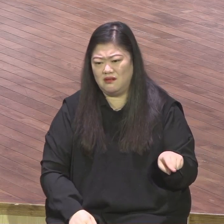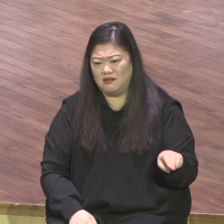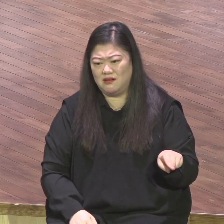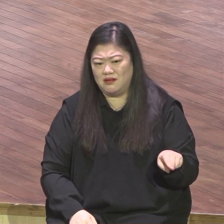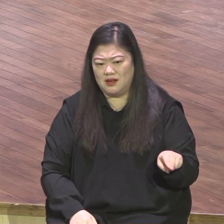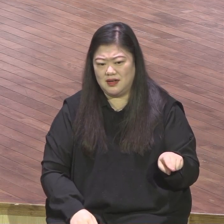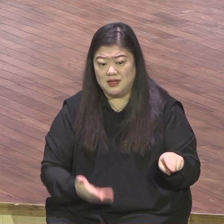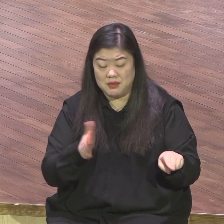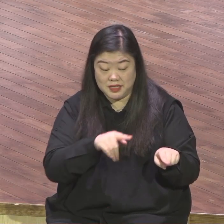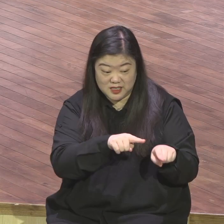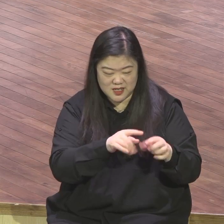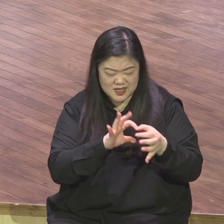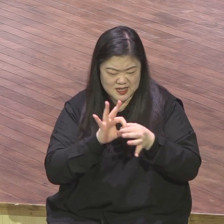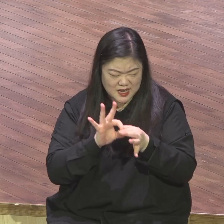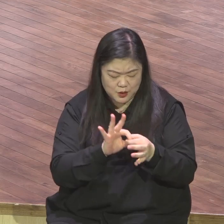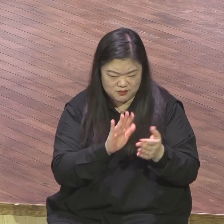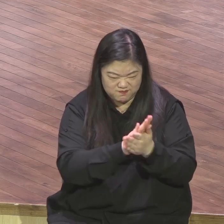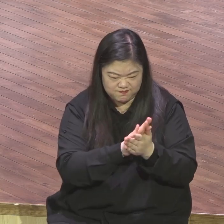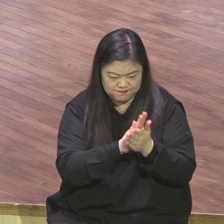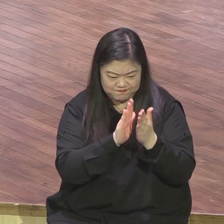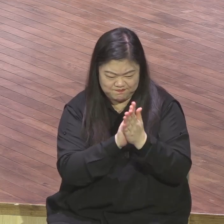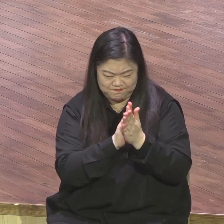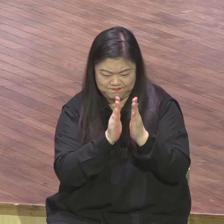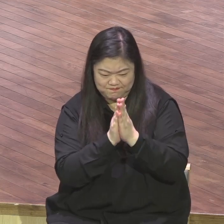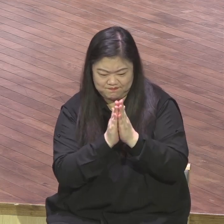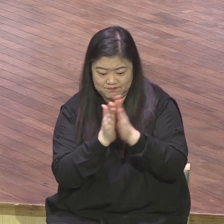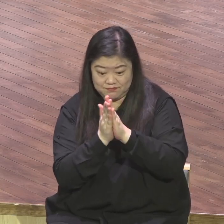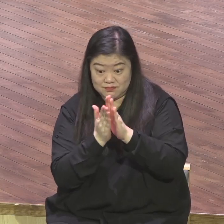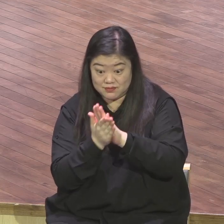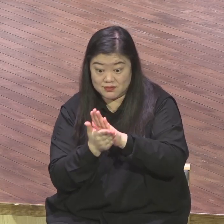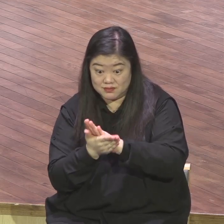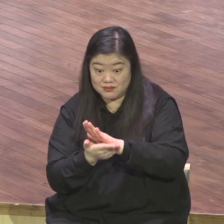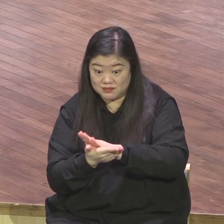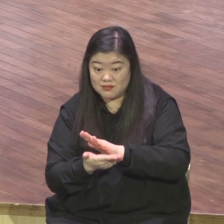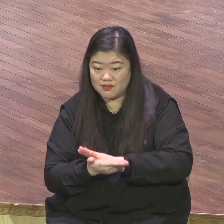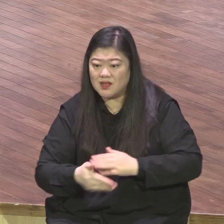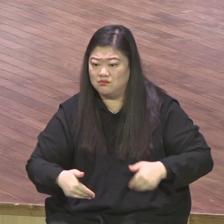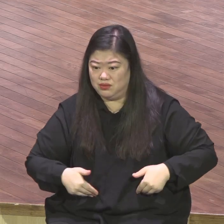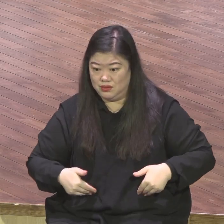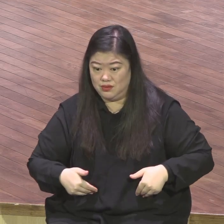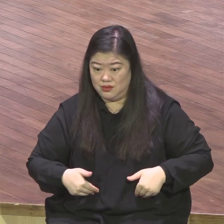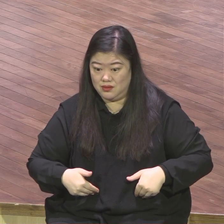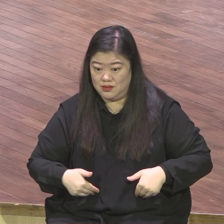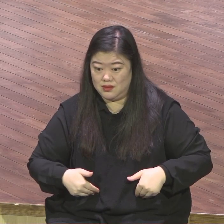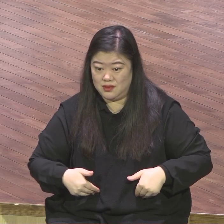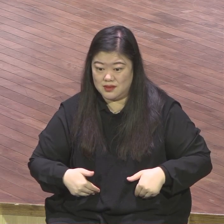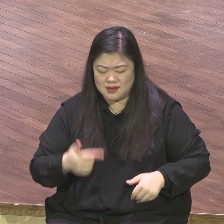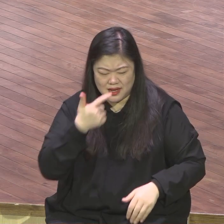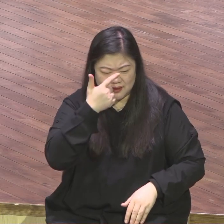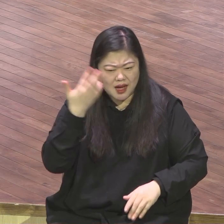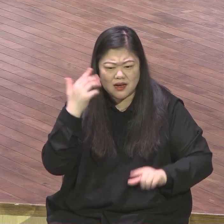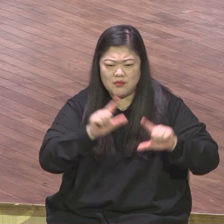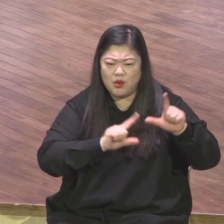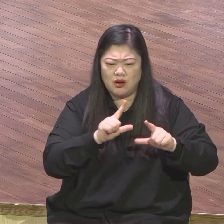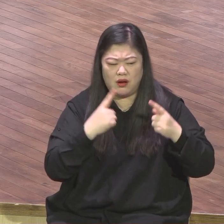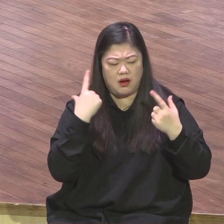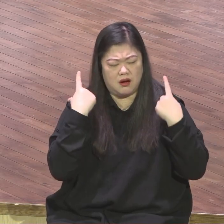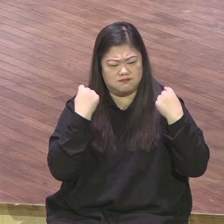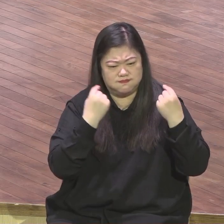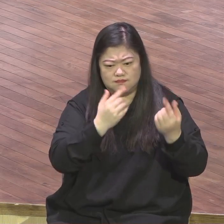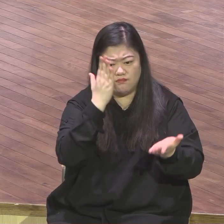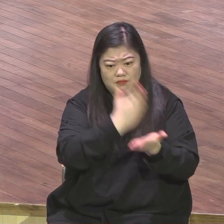깨는 시간이 필요해요. 깨는 시간. 이렇게 옛틀을 깨고 새틀을 갖추는 변화의 시간이 그게